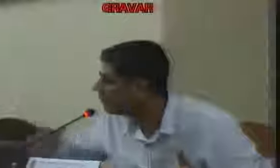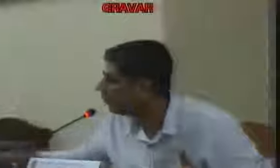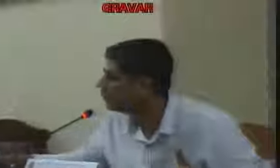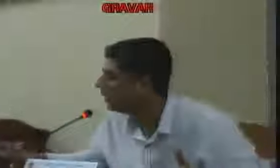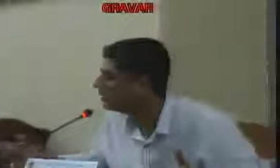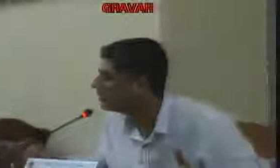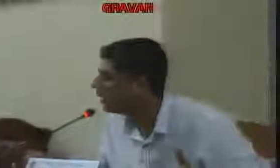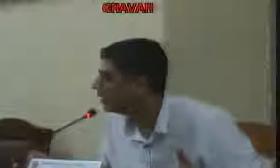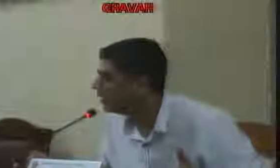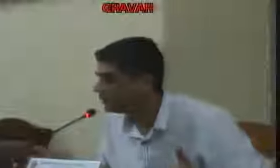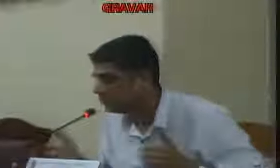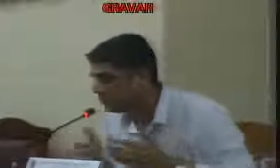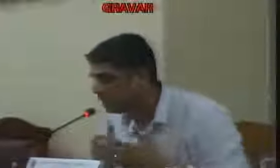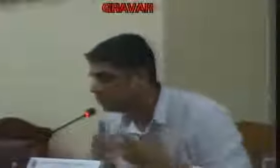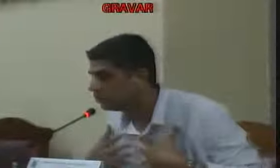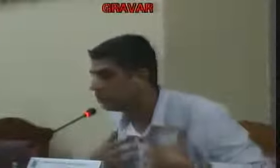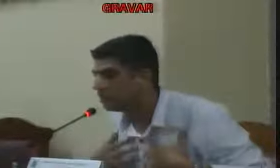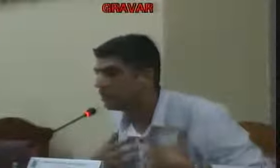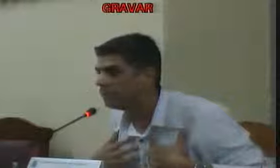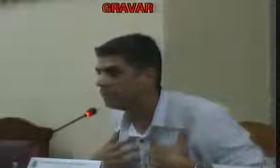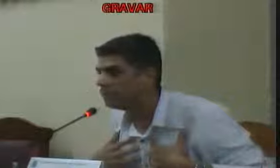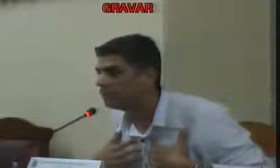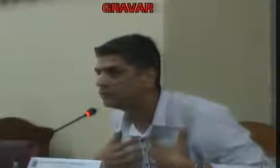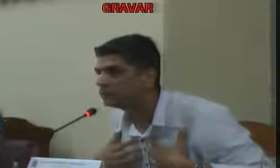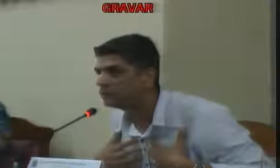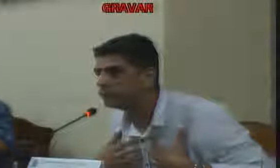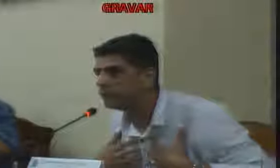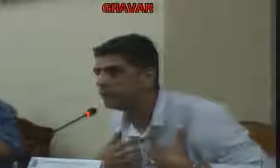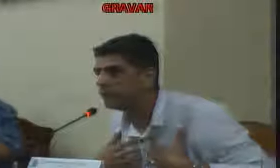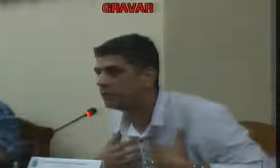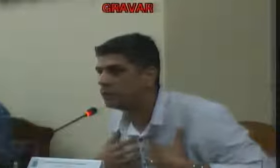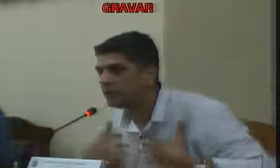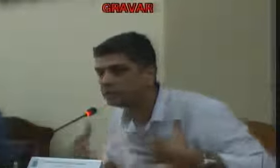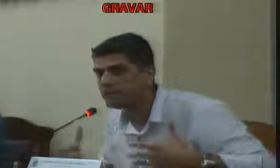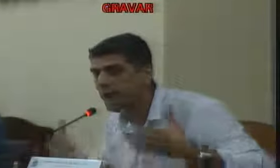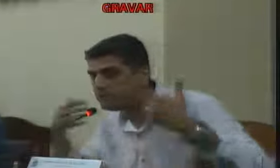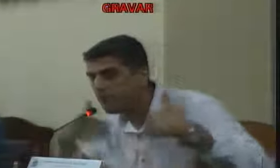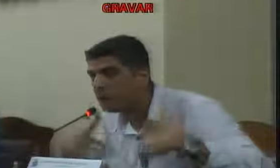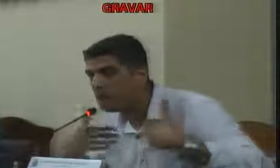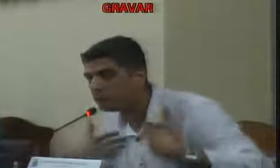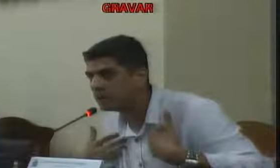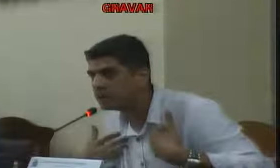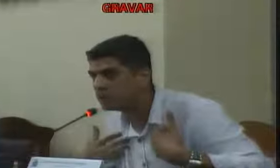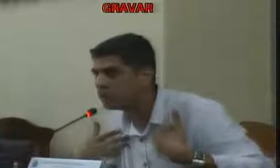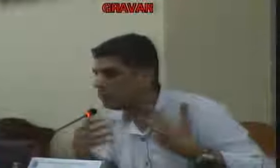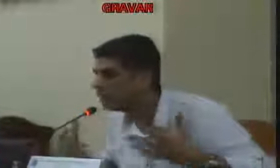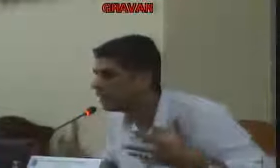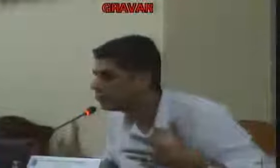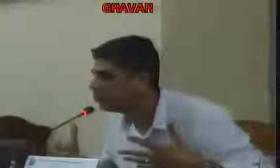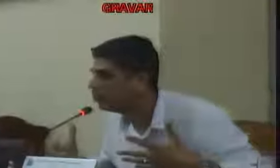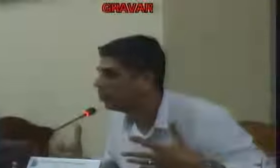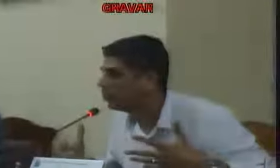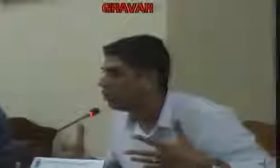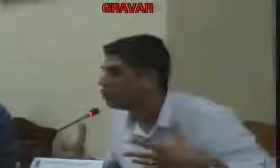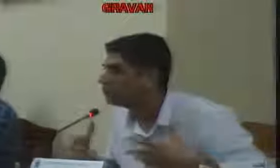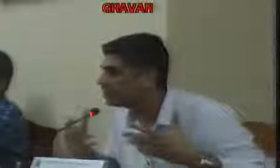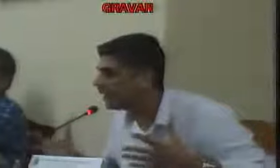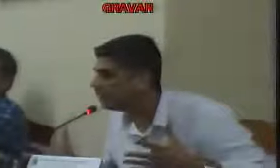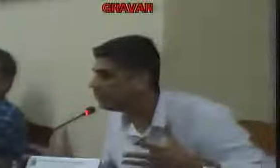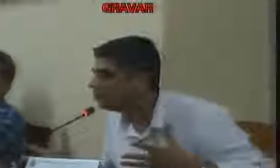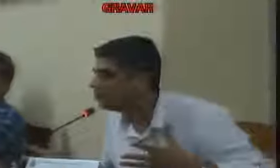e depois penalizar. Então, assim, eu não estou aqui para falar do serviço dos outros de ninguém, mas o meu sentir como vereador,